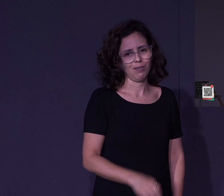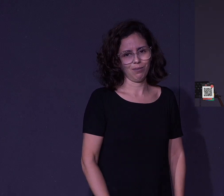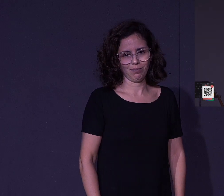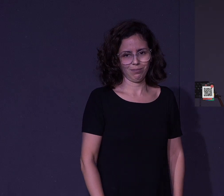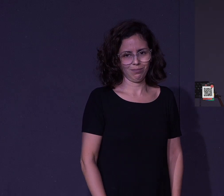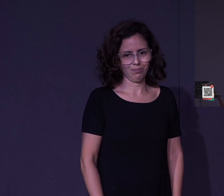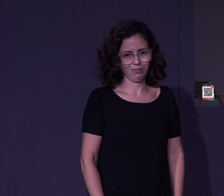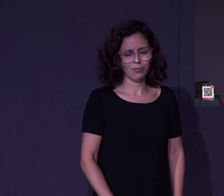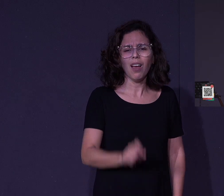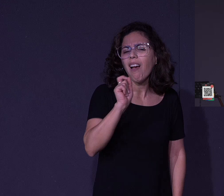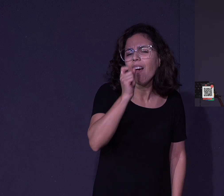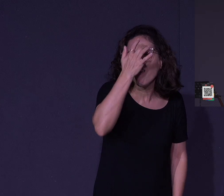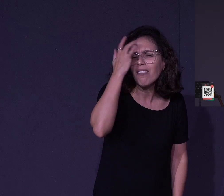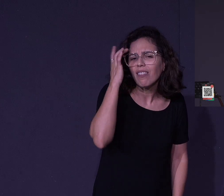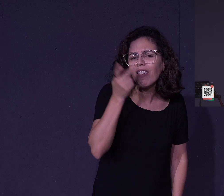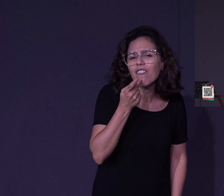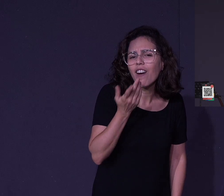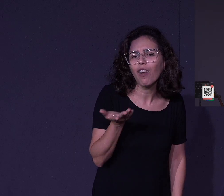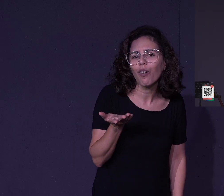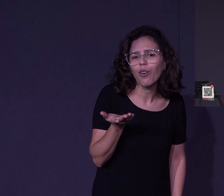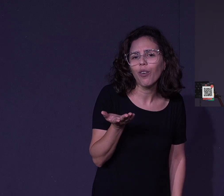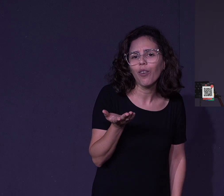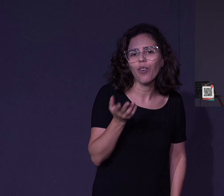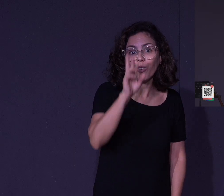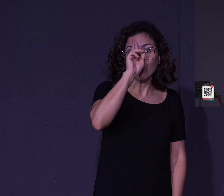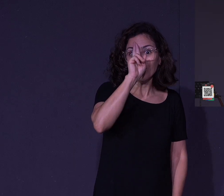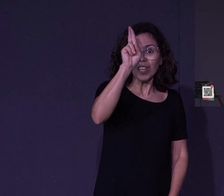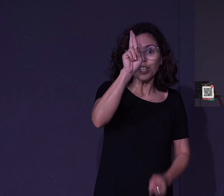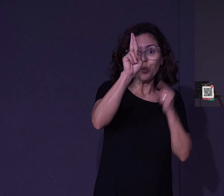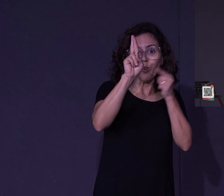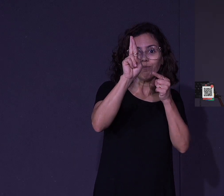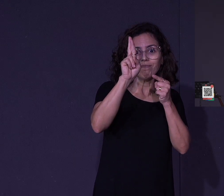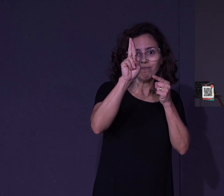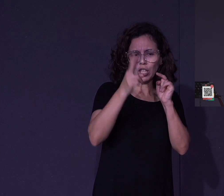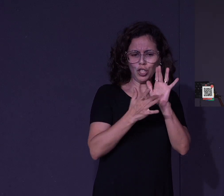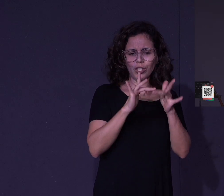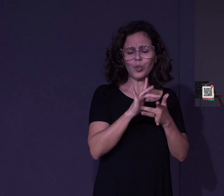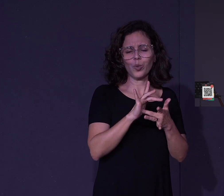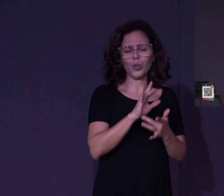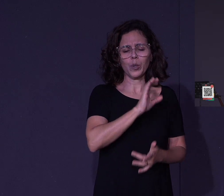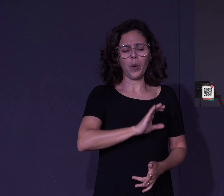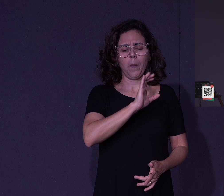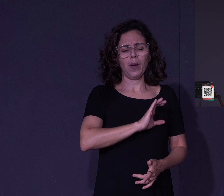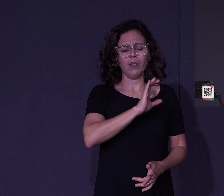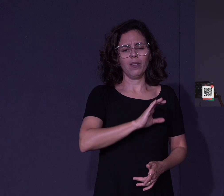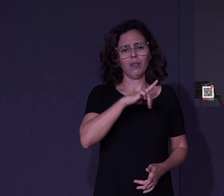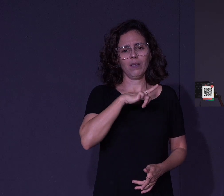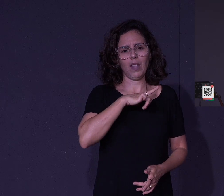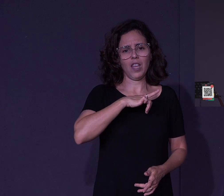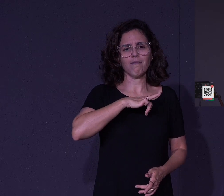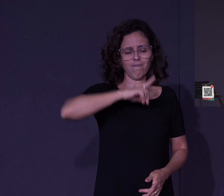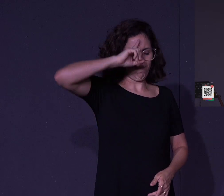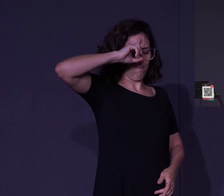vê-la, o Senhor se compadeceu dela. Aquele que tem toda a autoridade, aquele que tem todo o poder,